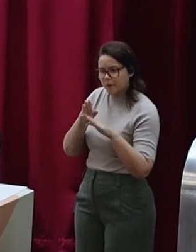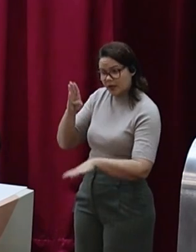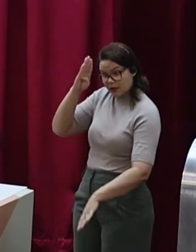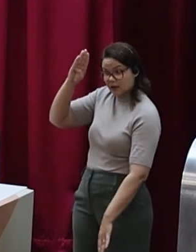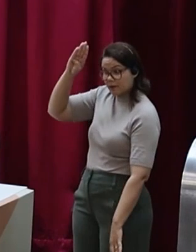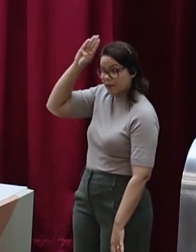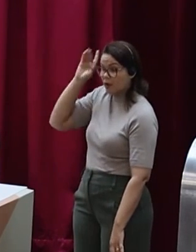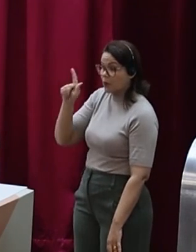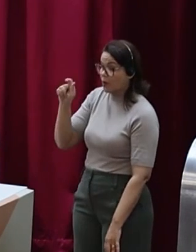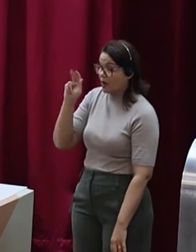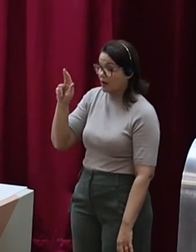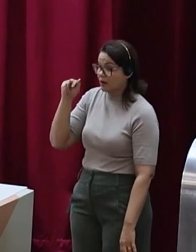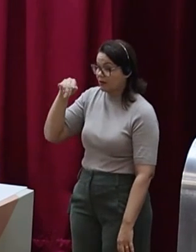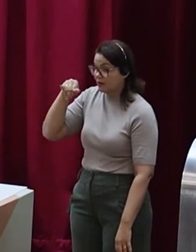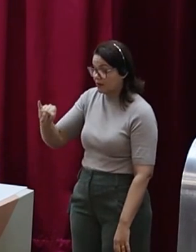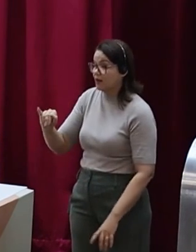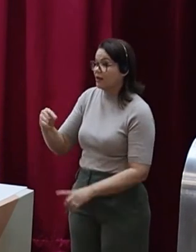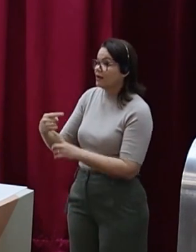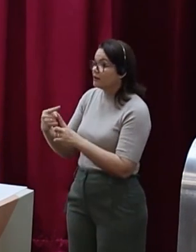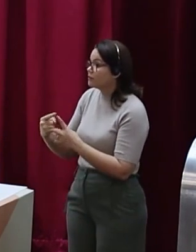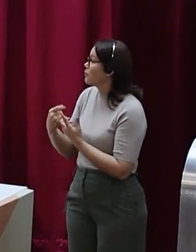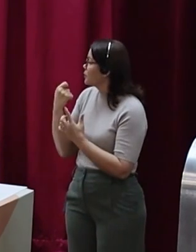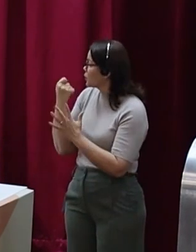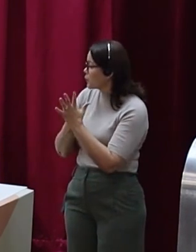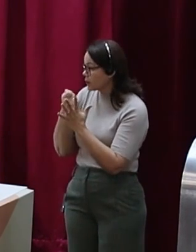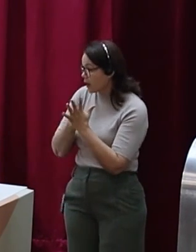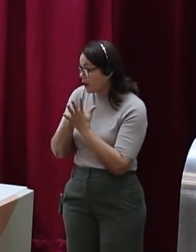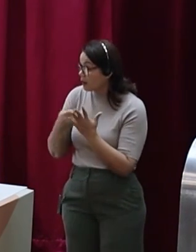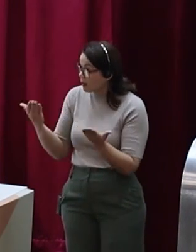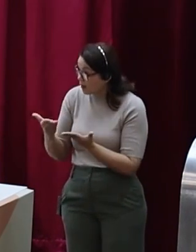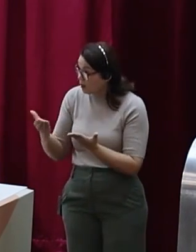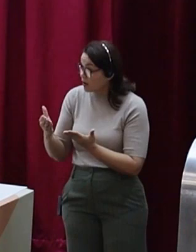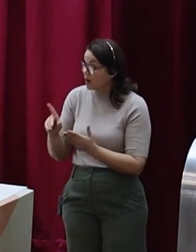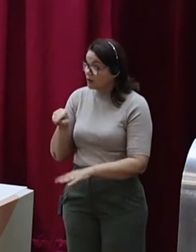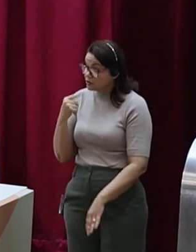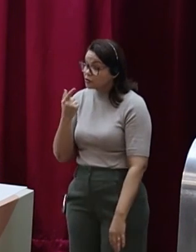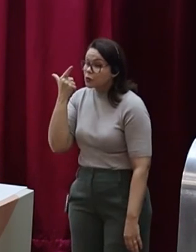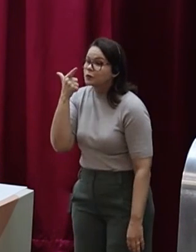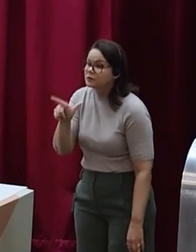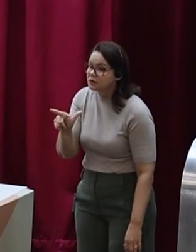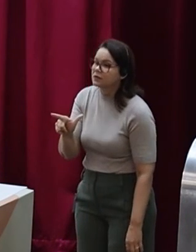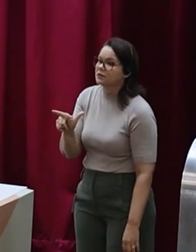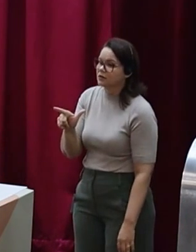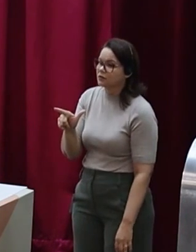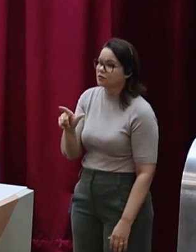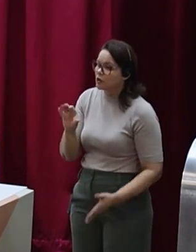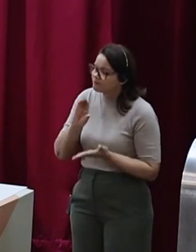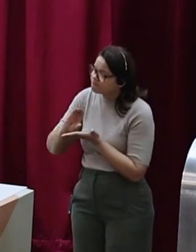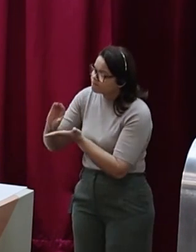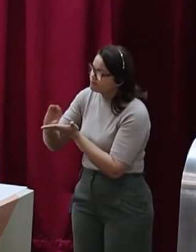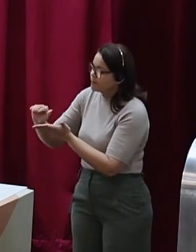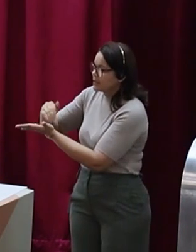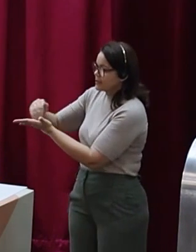esa intención. Y ahora inclusive conseguimos aumento del presupuesto para la Secretaría. Entonces me parece